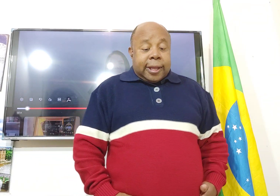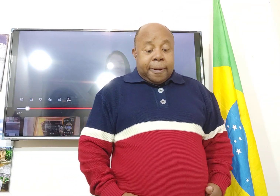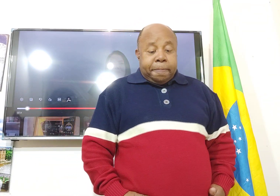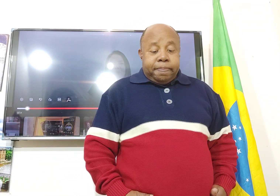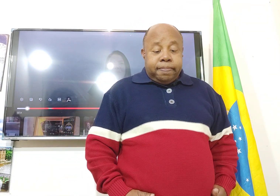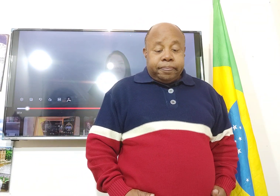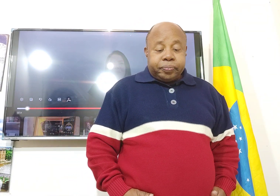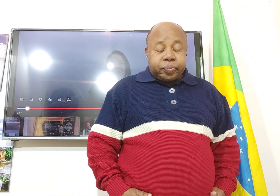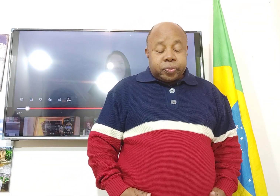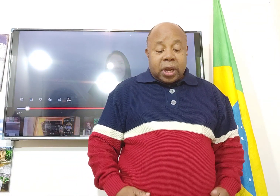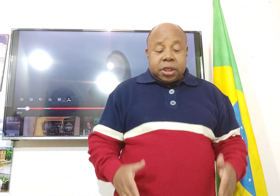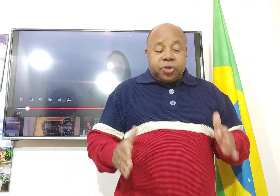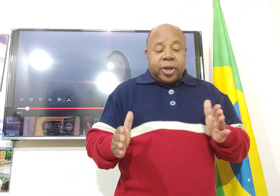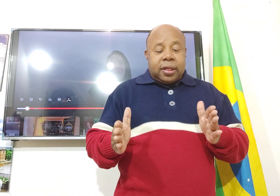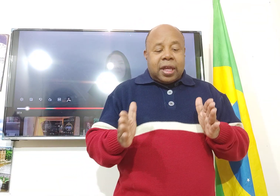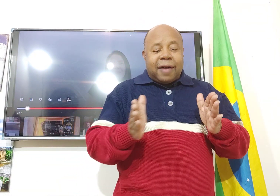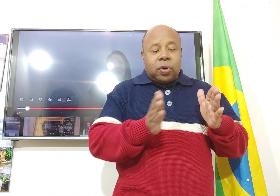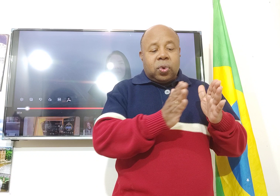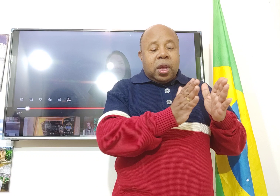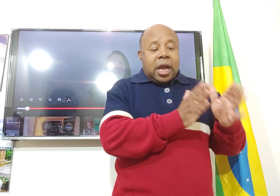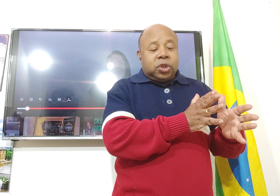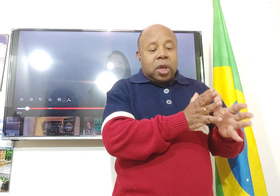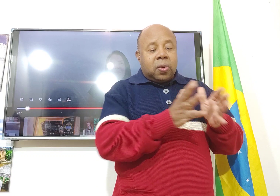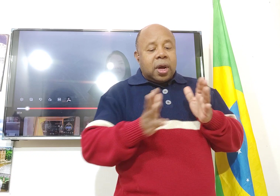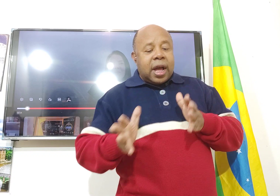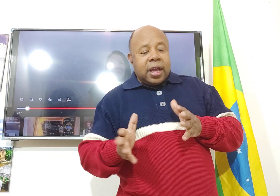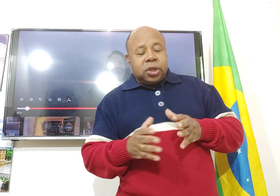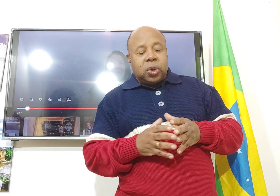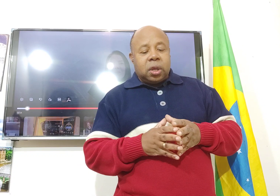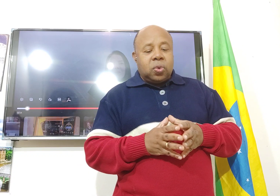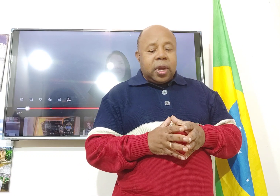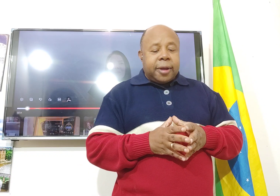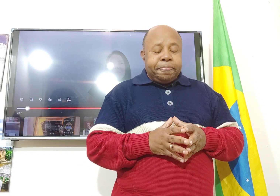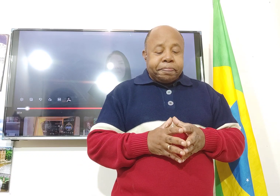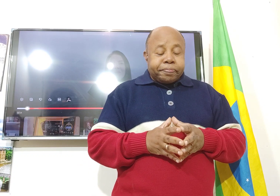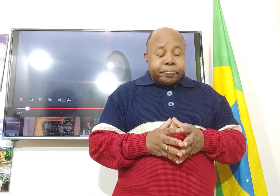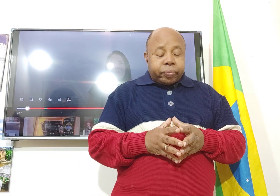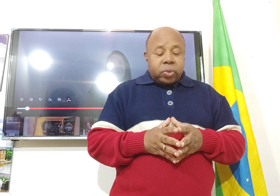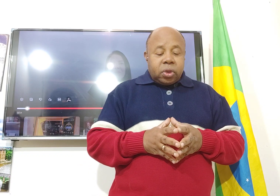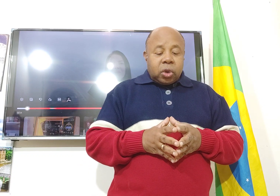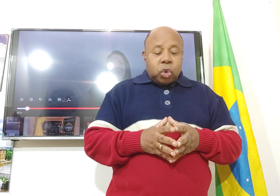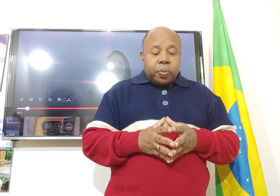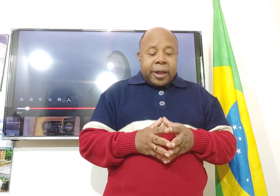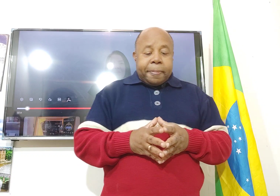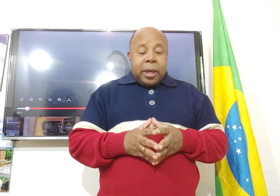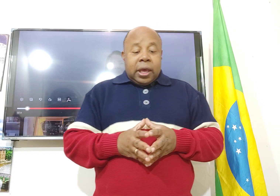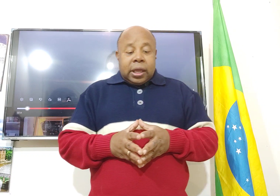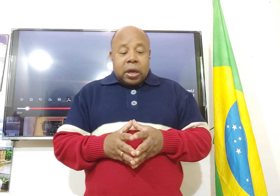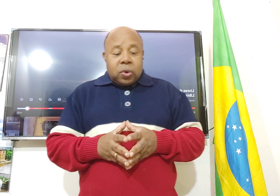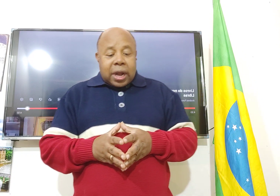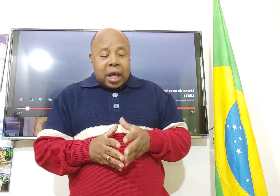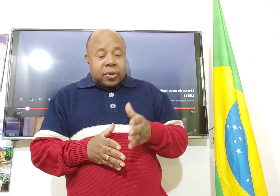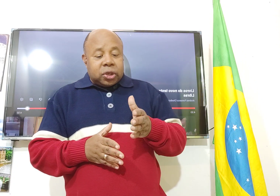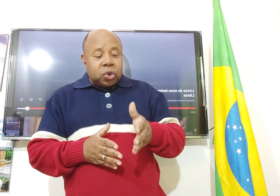Então, antes diferenciava a história com H e a história com E. Tudo bem? Então, no caso, a